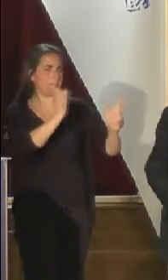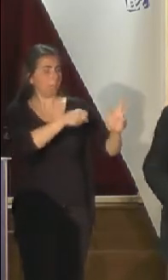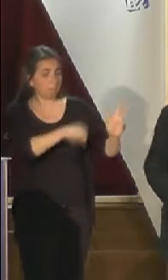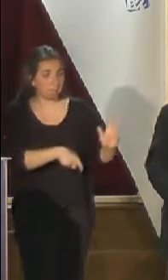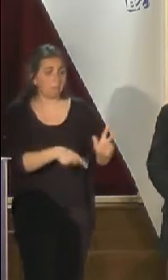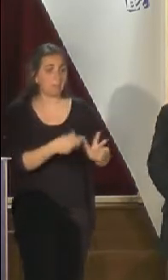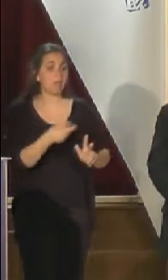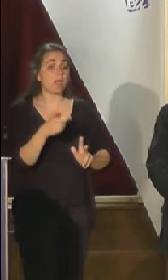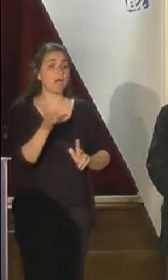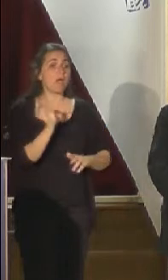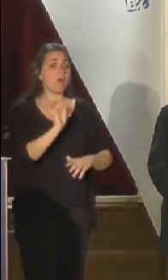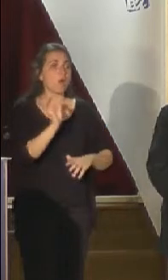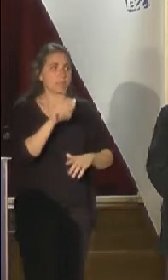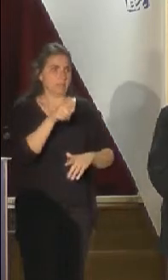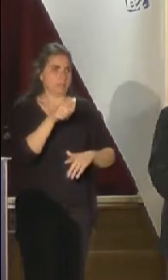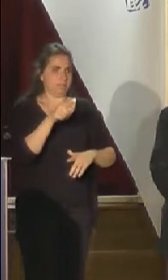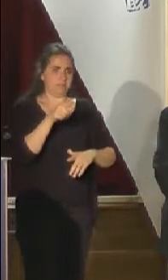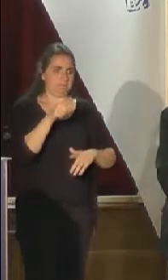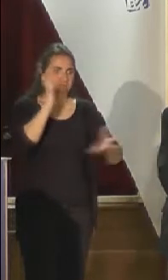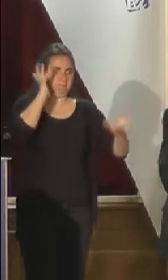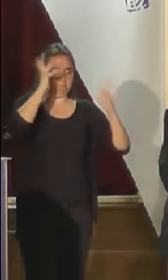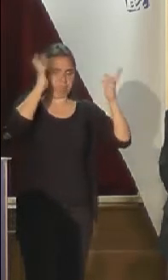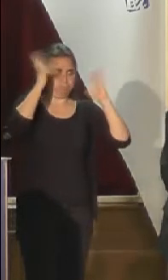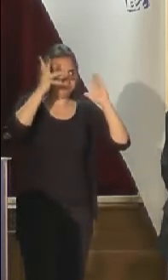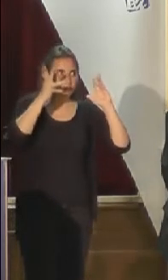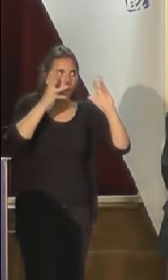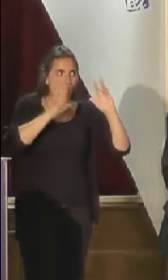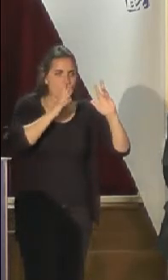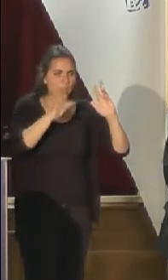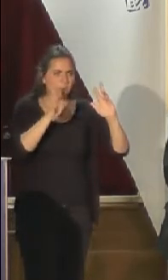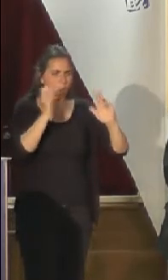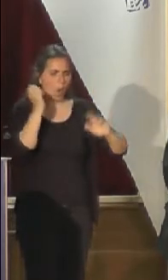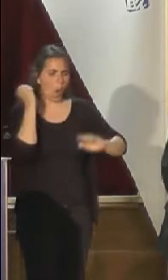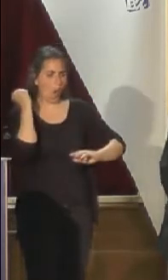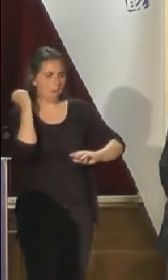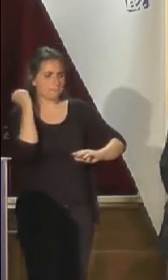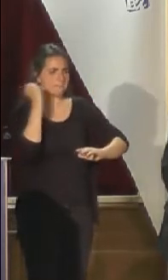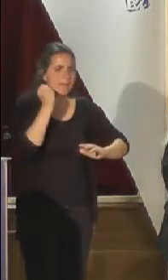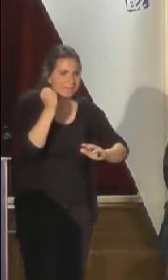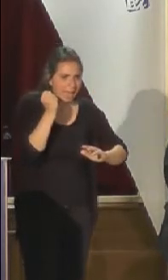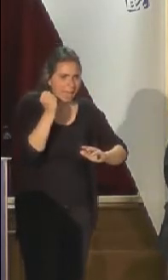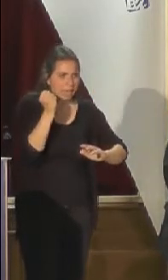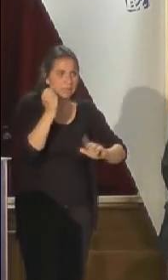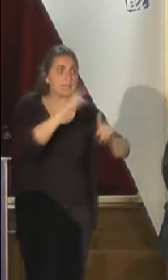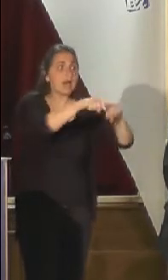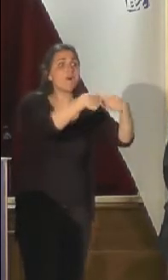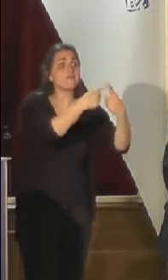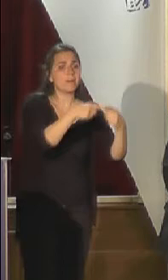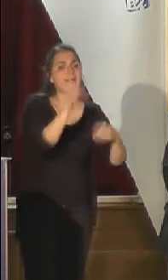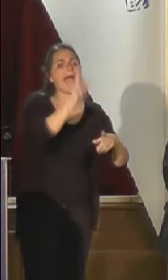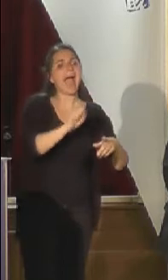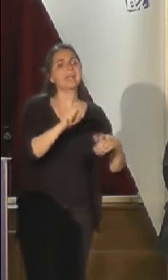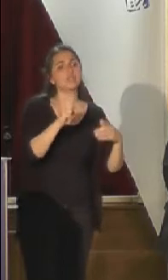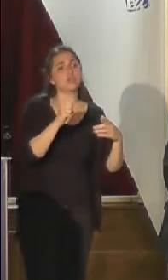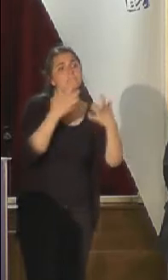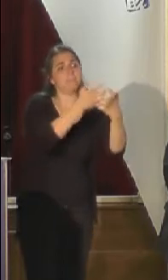tolearan, porque eran dos fandiño, e mataran a boa parte da súa familia no